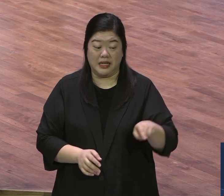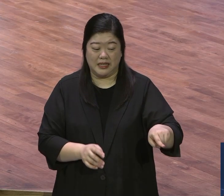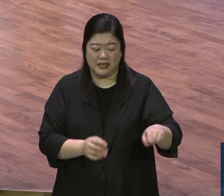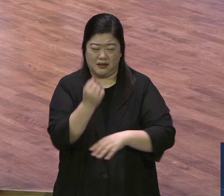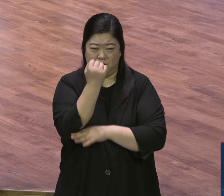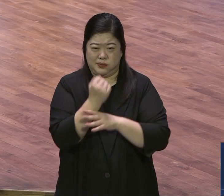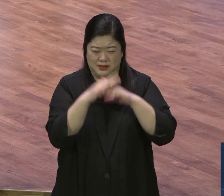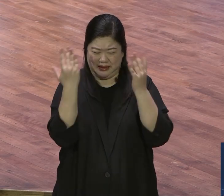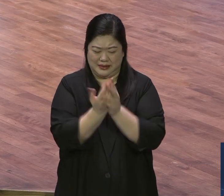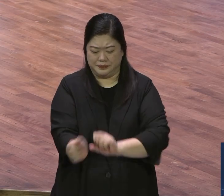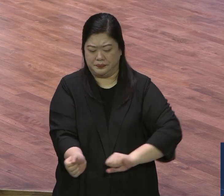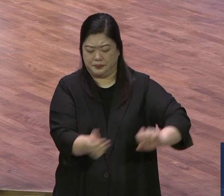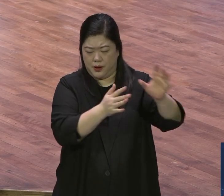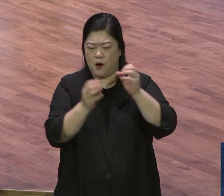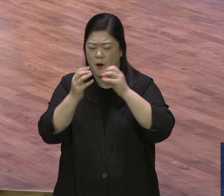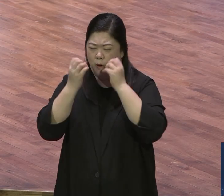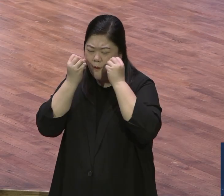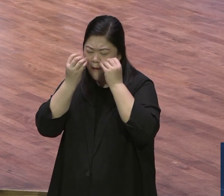오셨다는 것입니다.